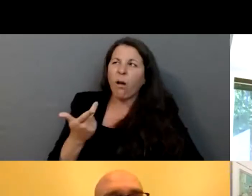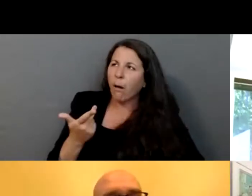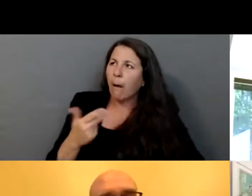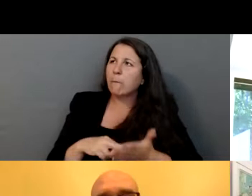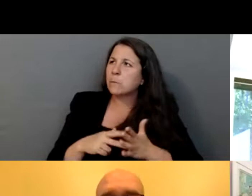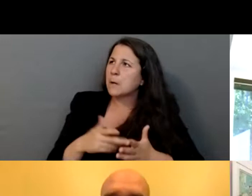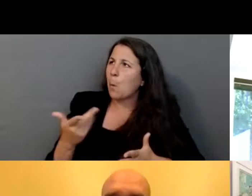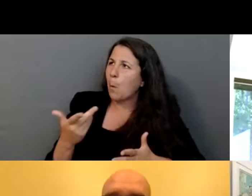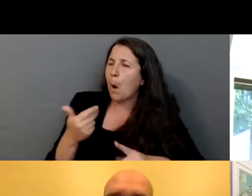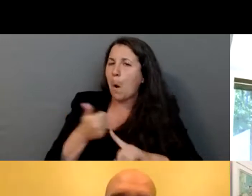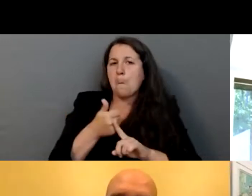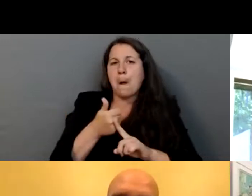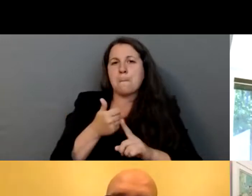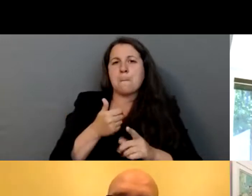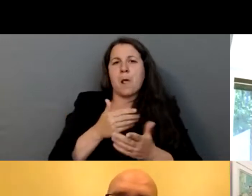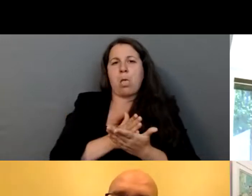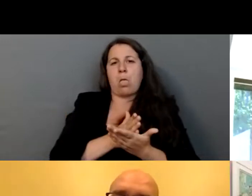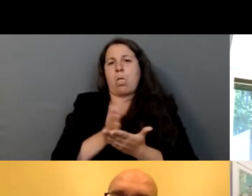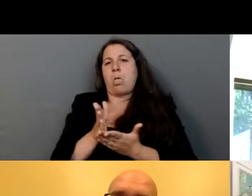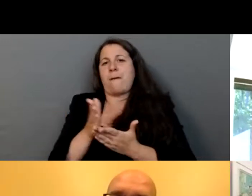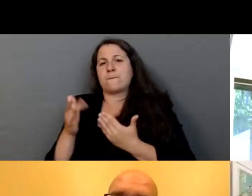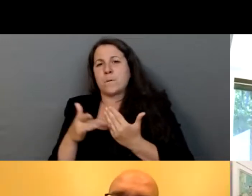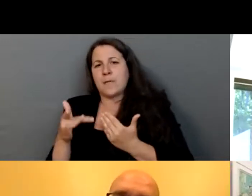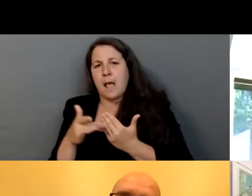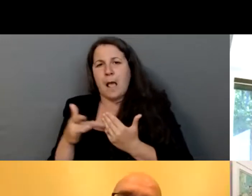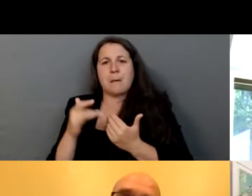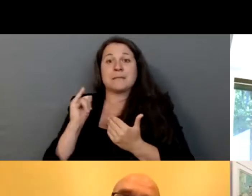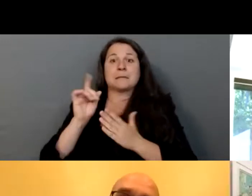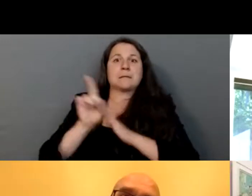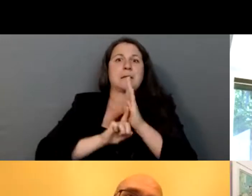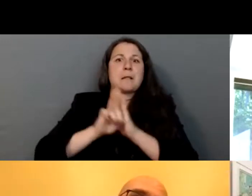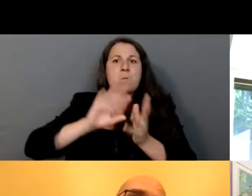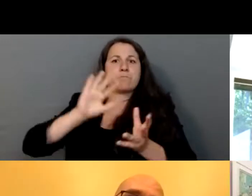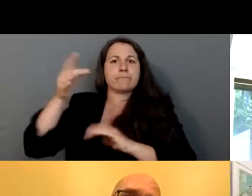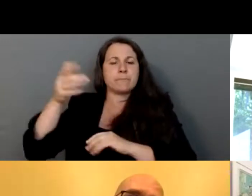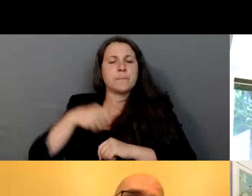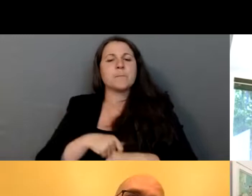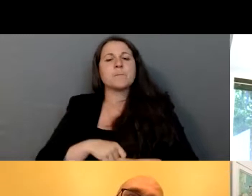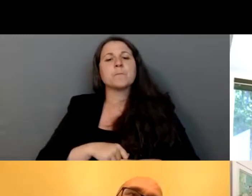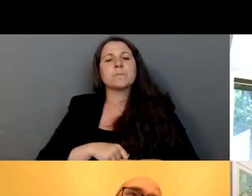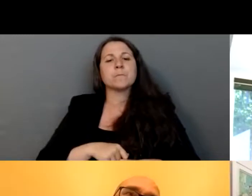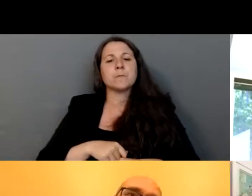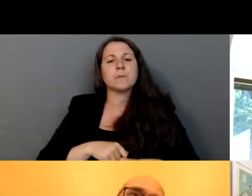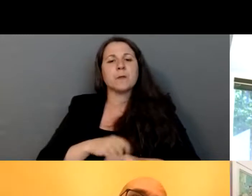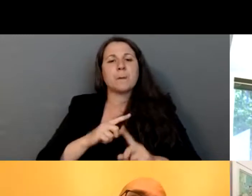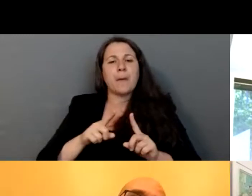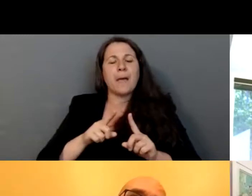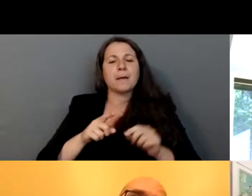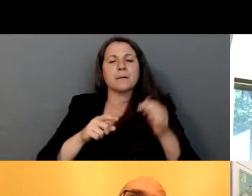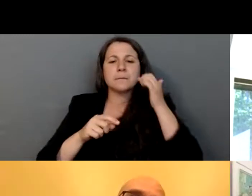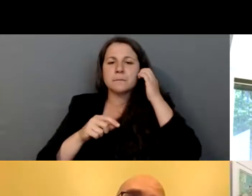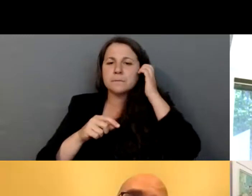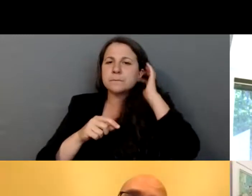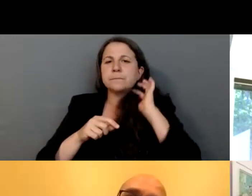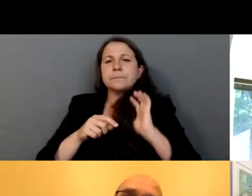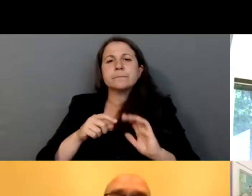voient l'angle de la vulnérabilité au niveau des événements climatiques sévères. Mais la chose que moi, j'aime dire, c'est qu'en fait,